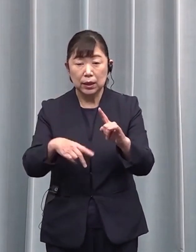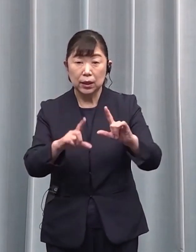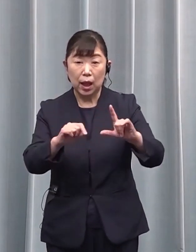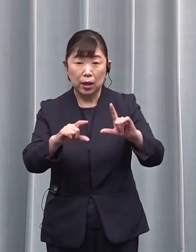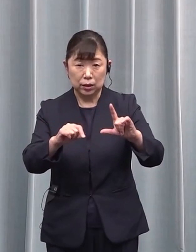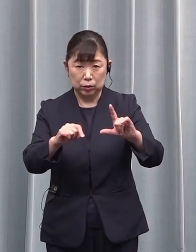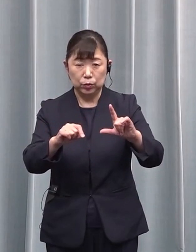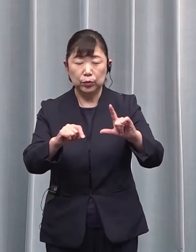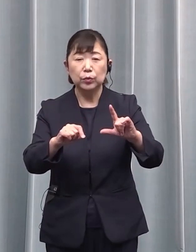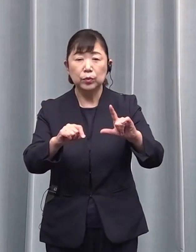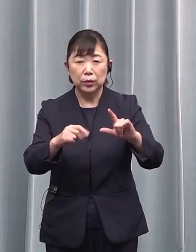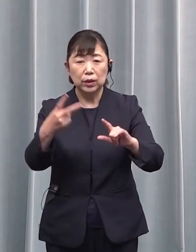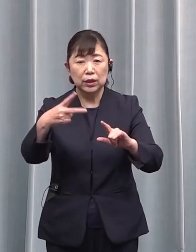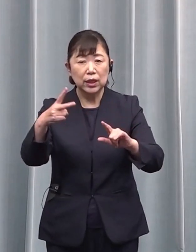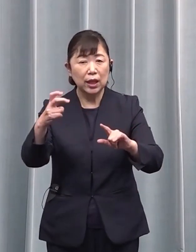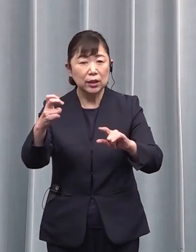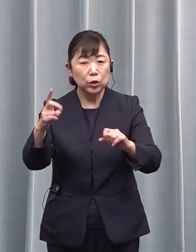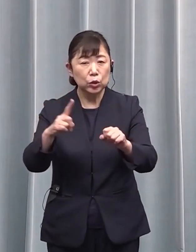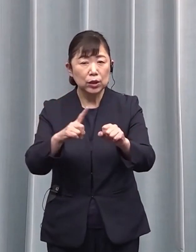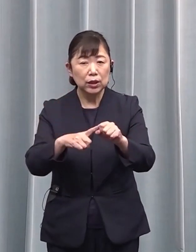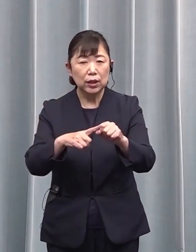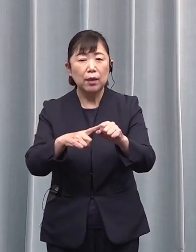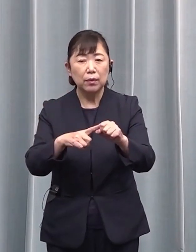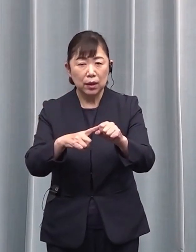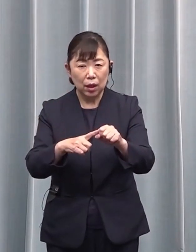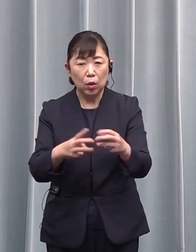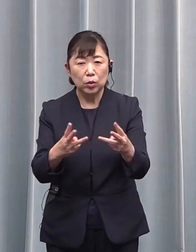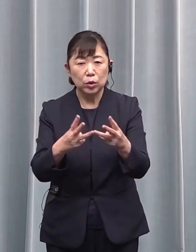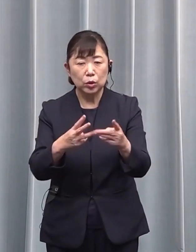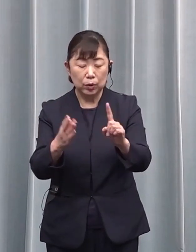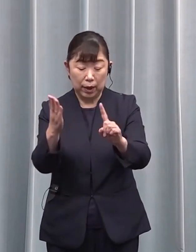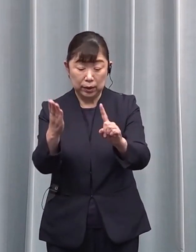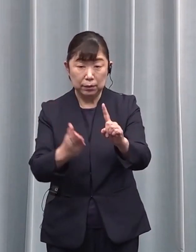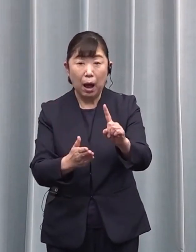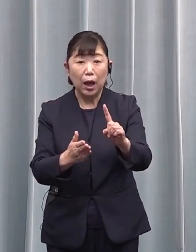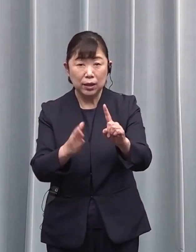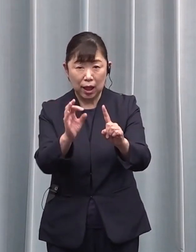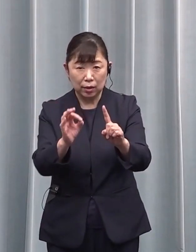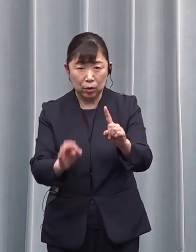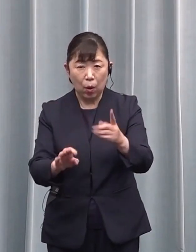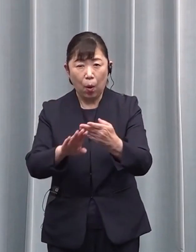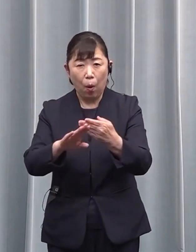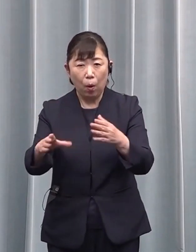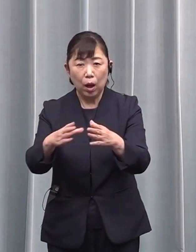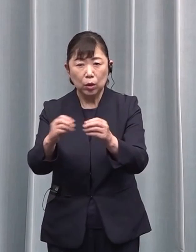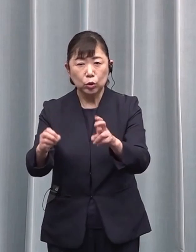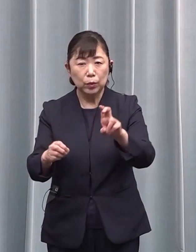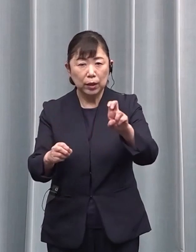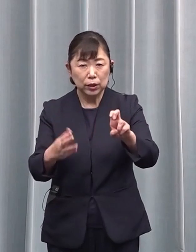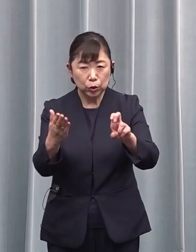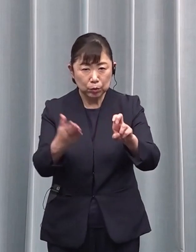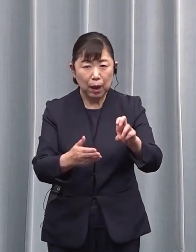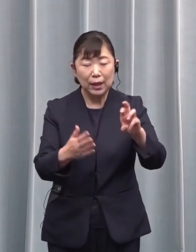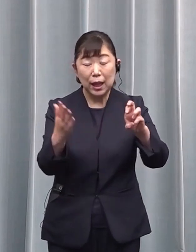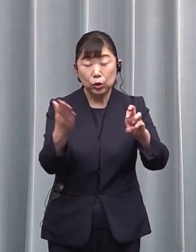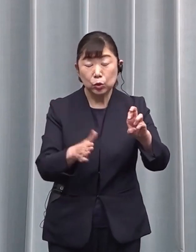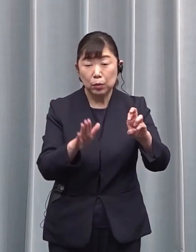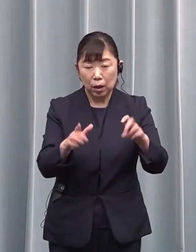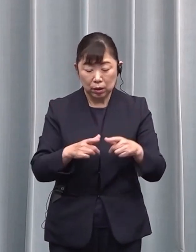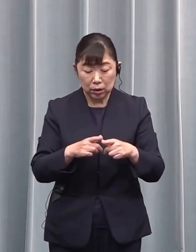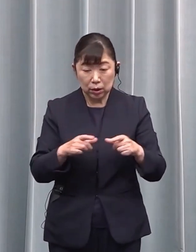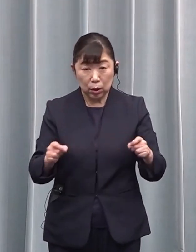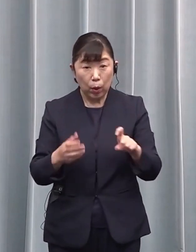体的に見て、これは2022年の統計で、やや 1% と、他国が 20%、30% という中で